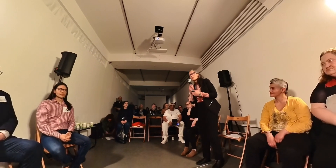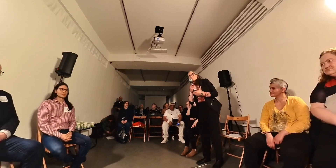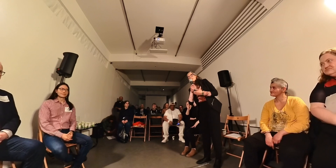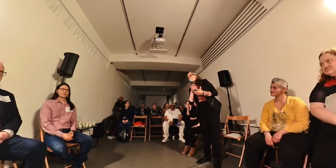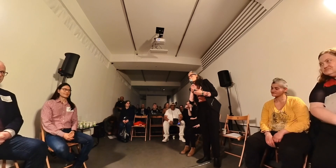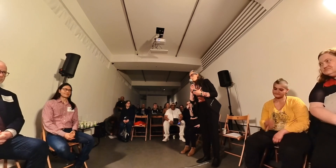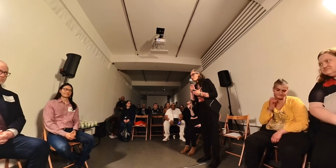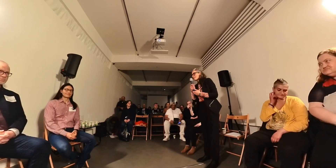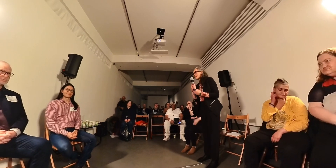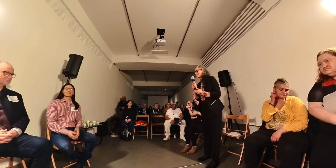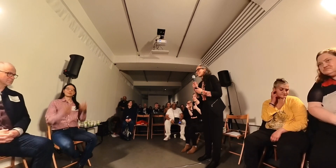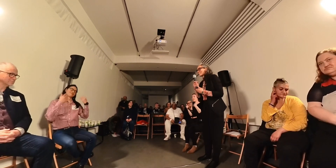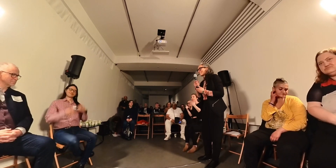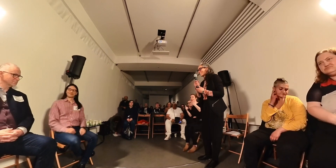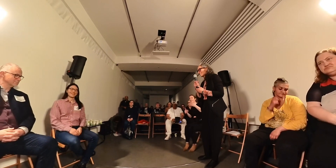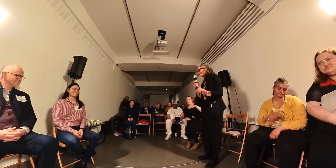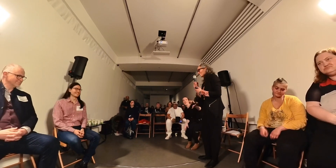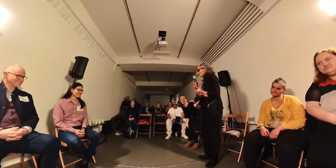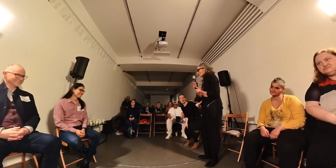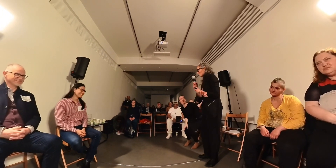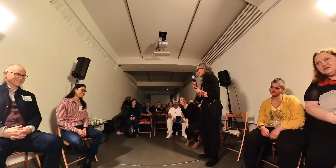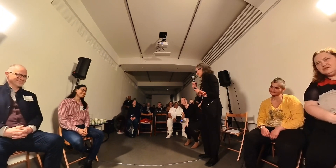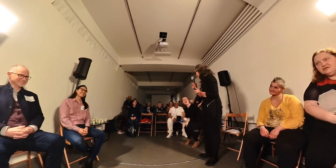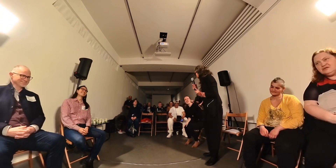tady zprava.